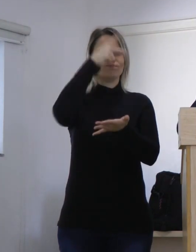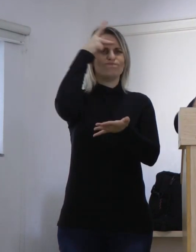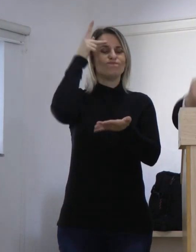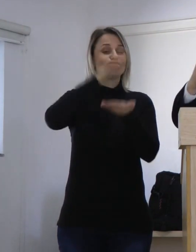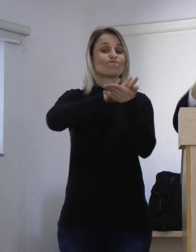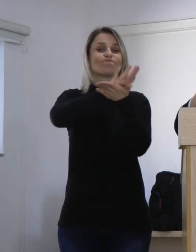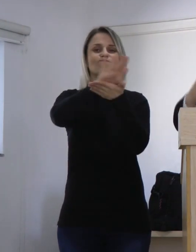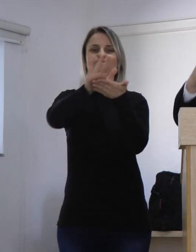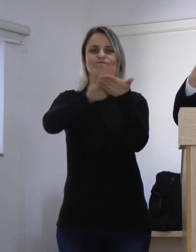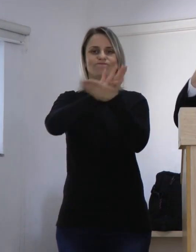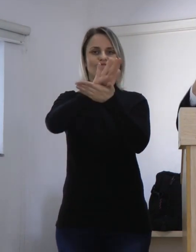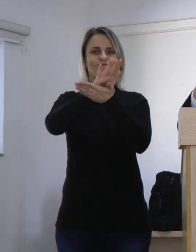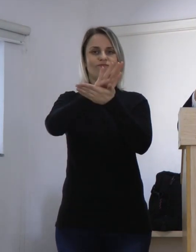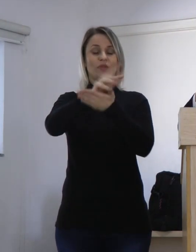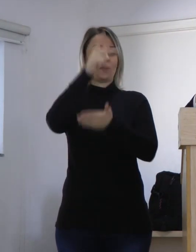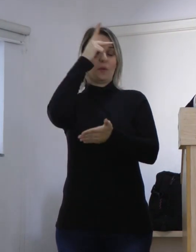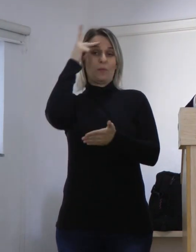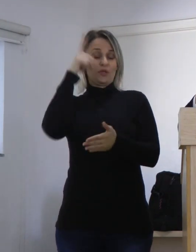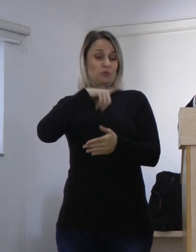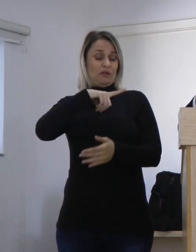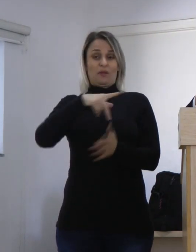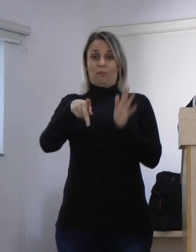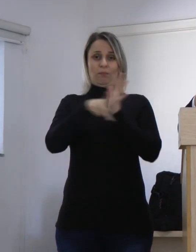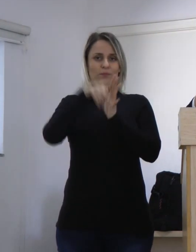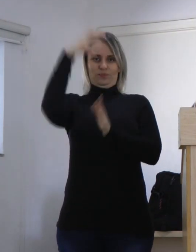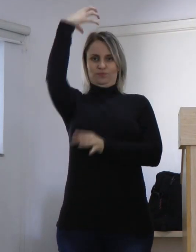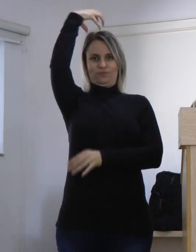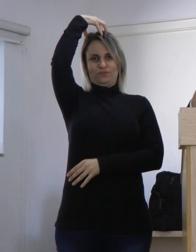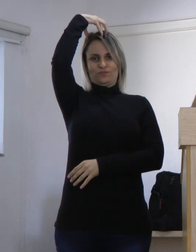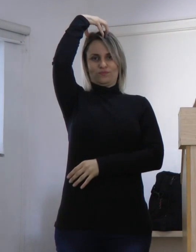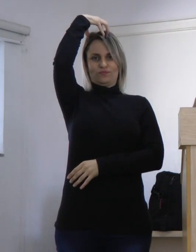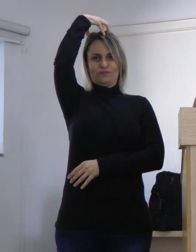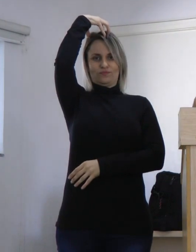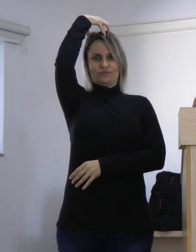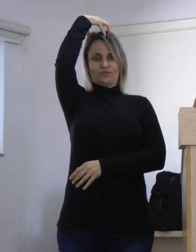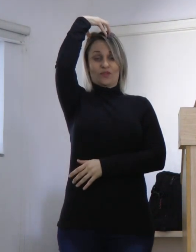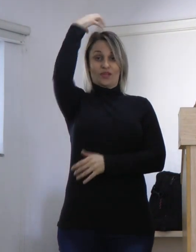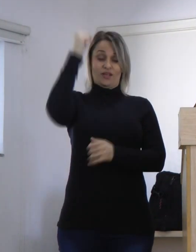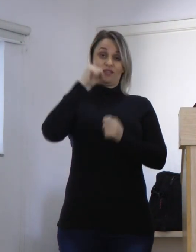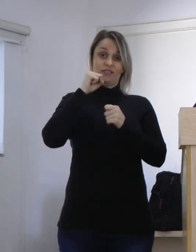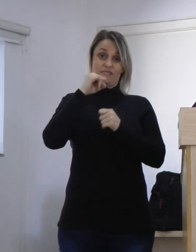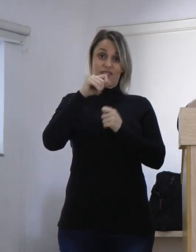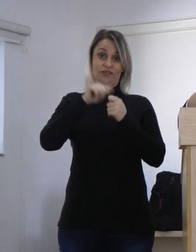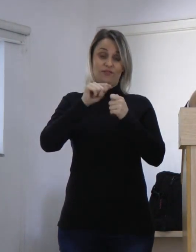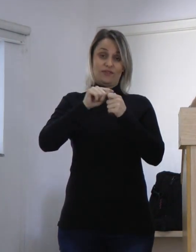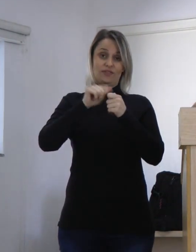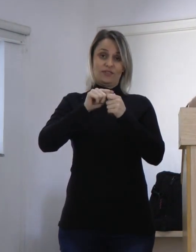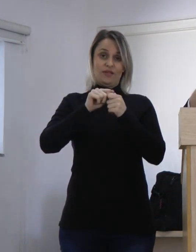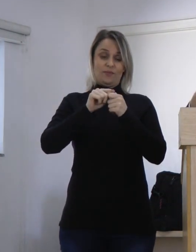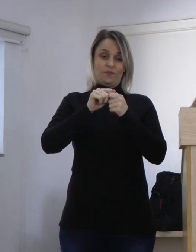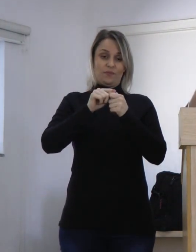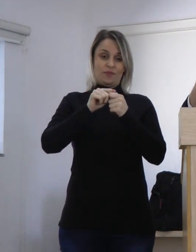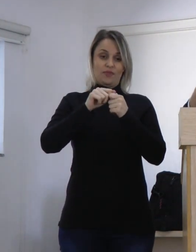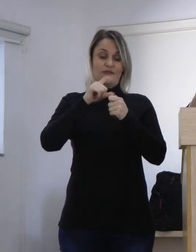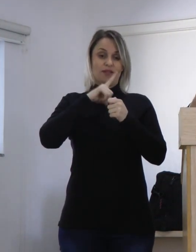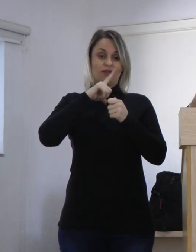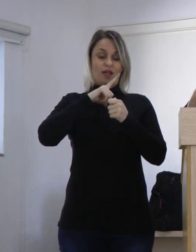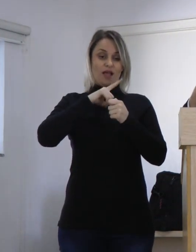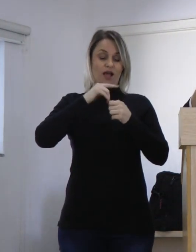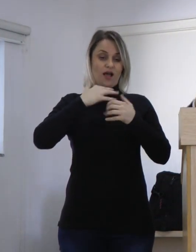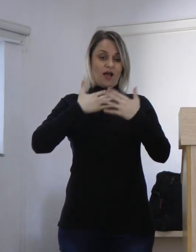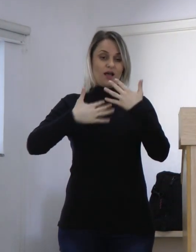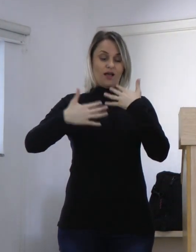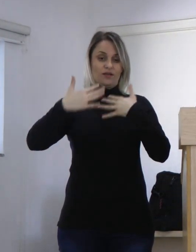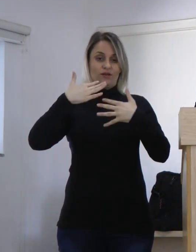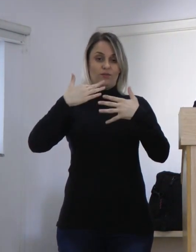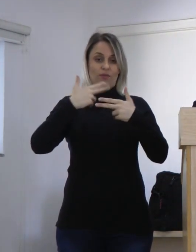A própria criatura é que se culpa e se corrige ante os falsos conceitos que alimente